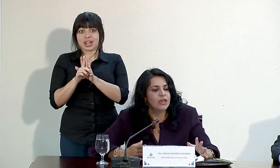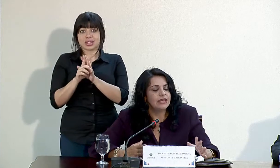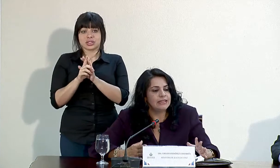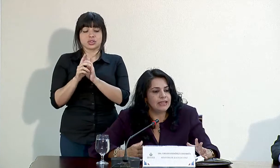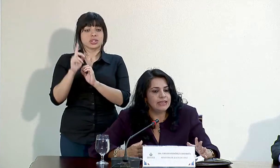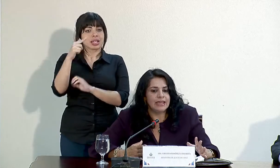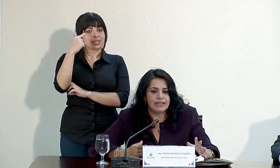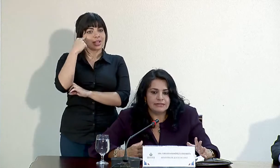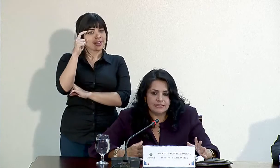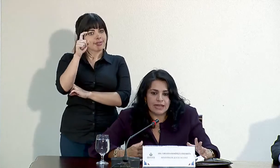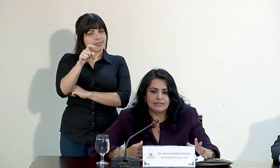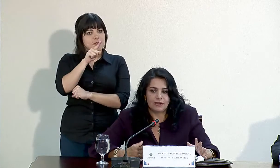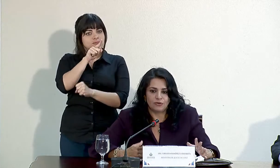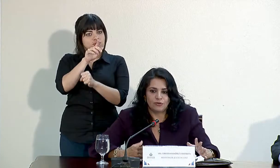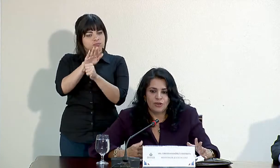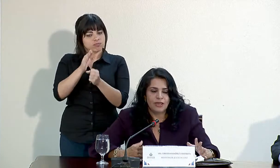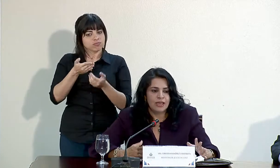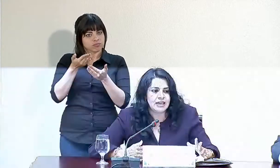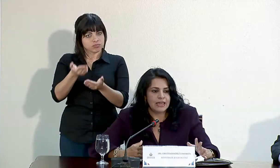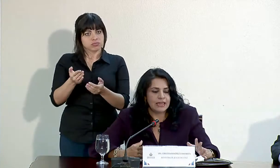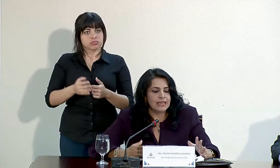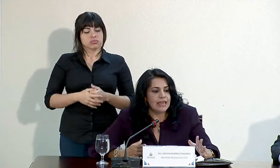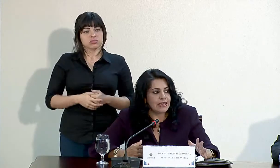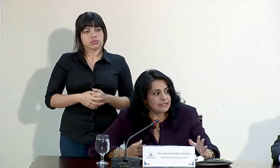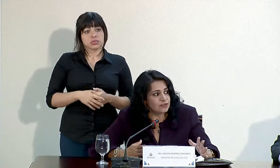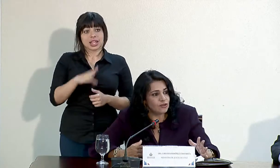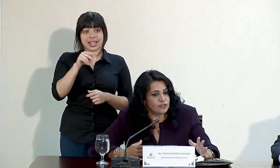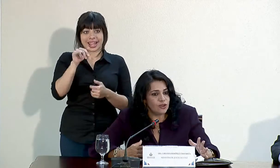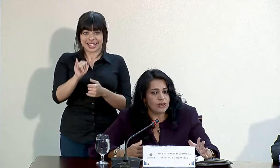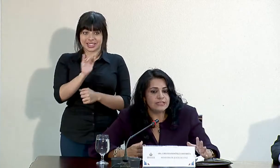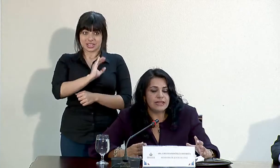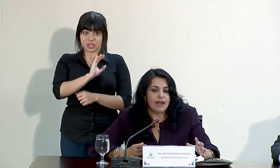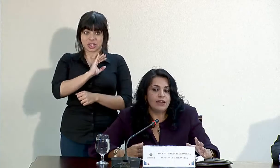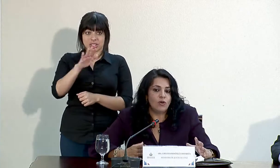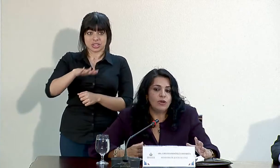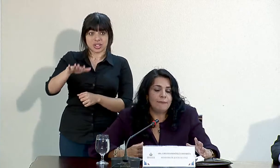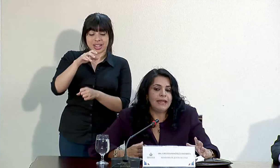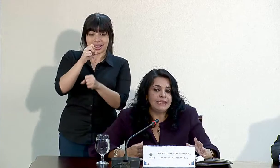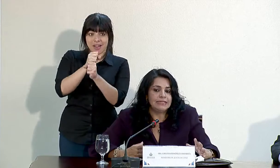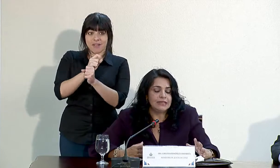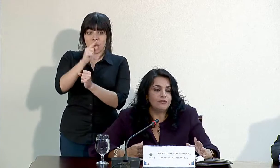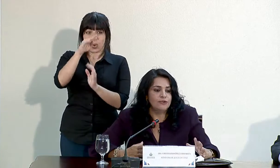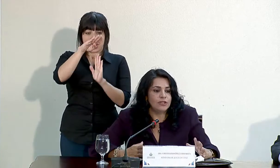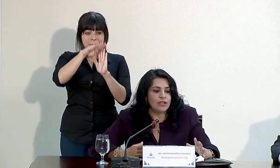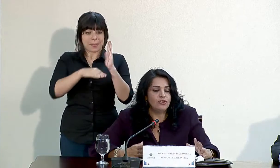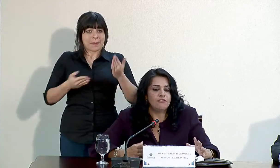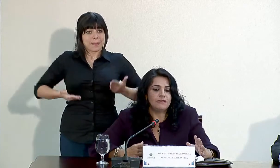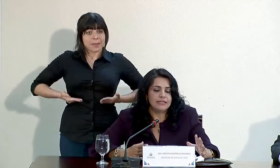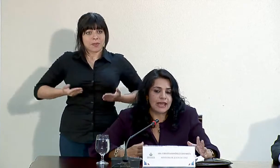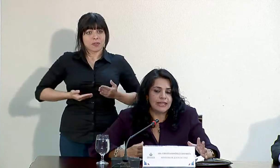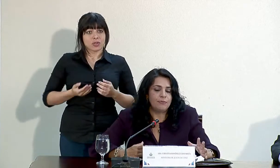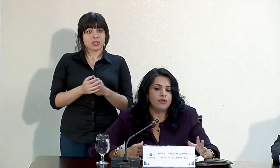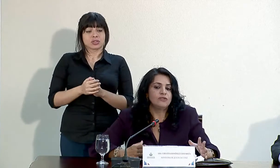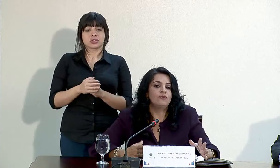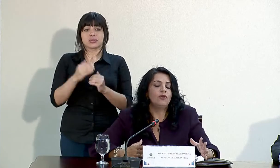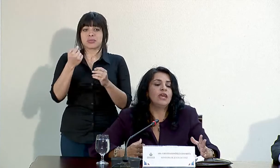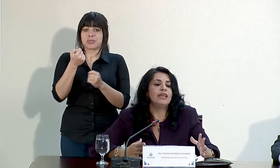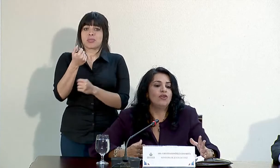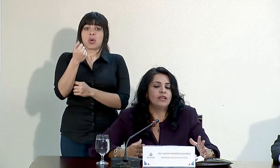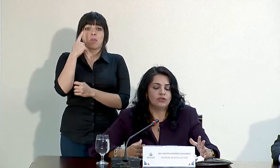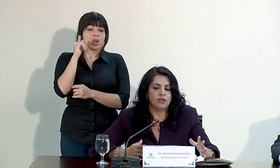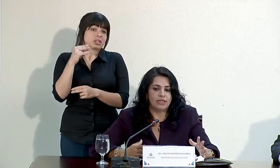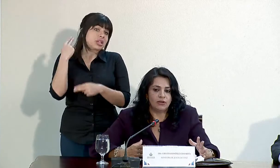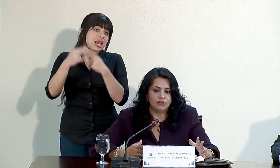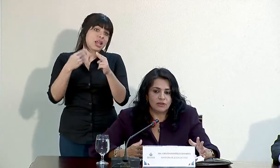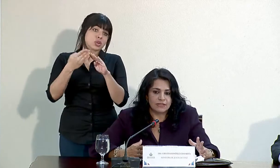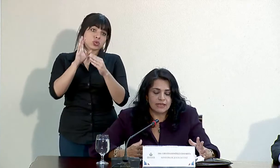Estado tiene que garantizárselos. Y en estas condiciones, trabajar con una planilla de funcionarios deficitaria, porque eso fue lo que heredó